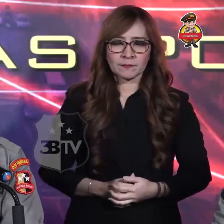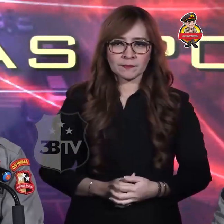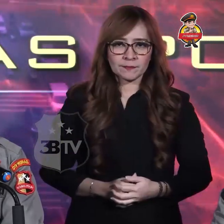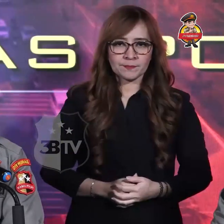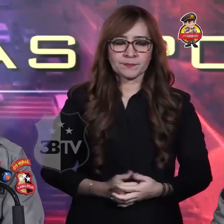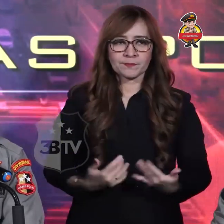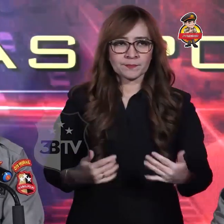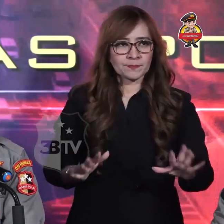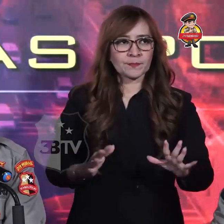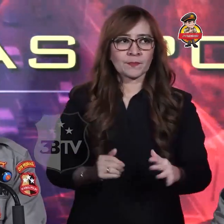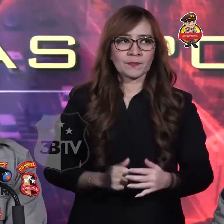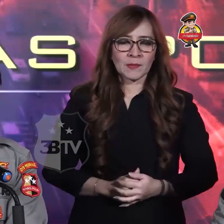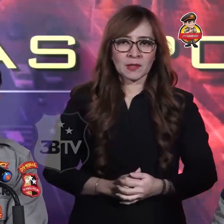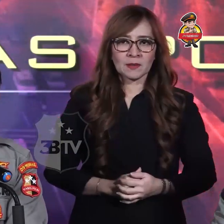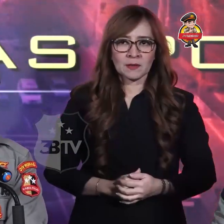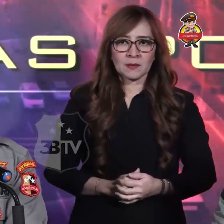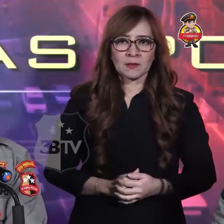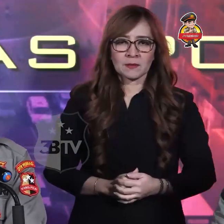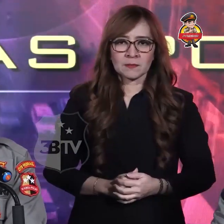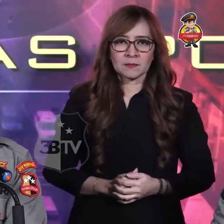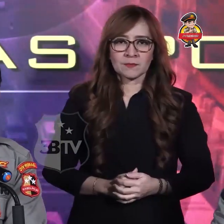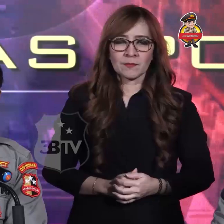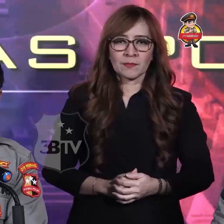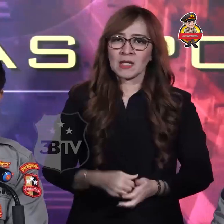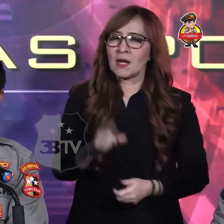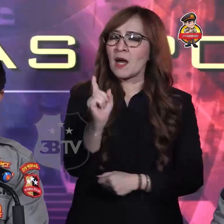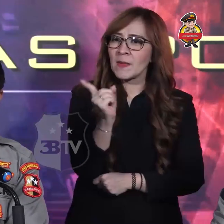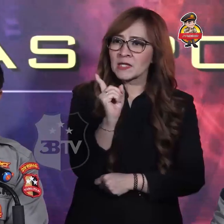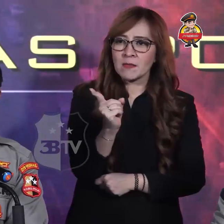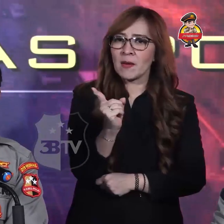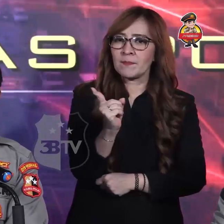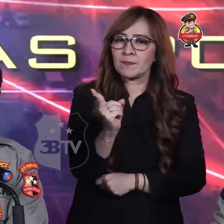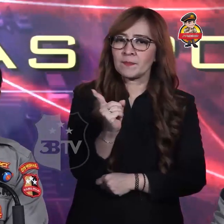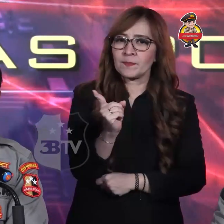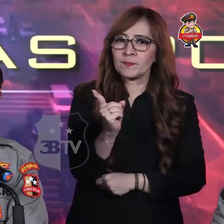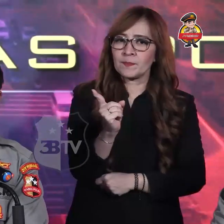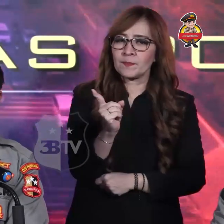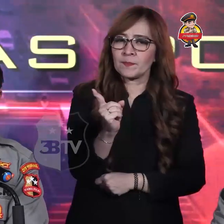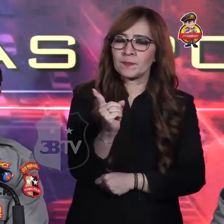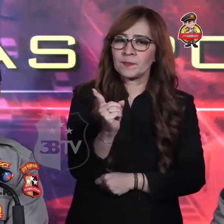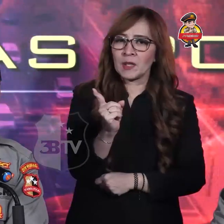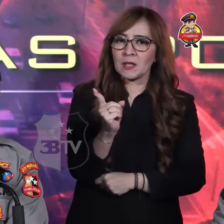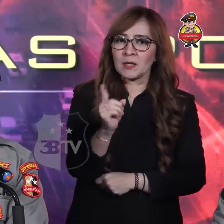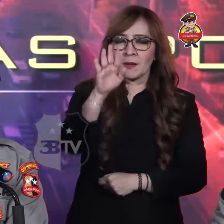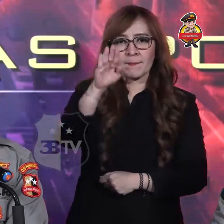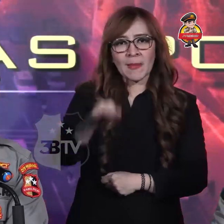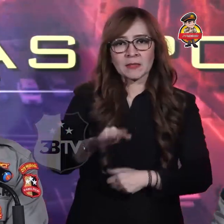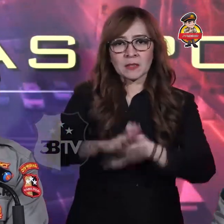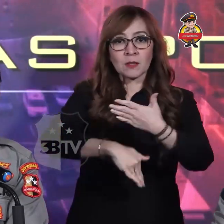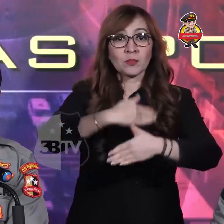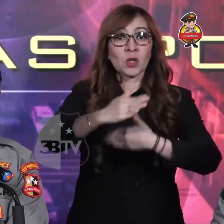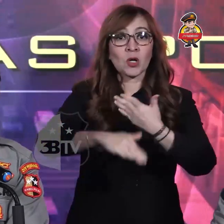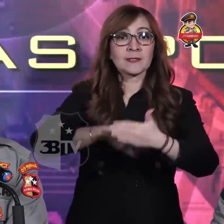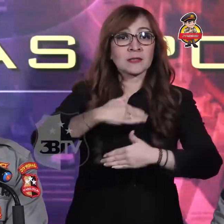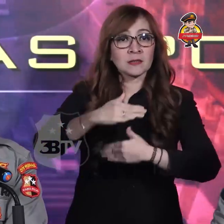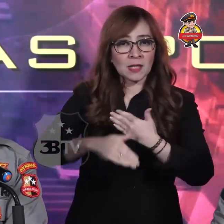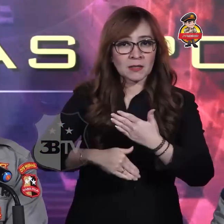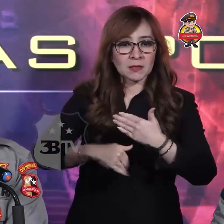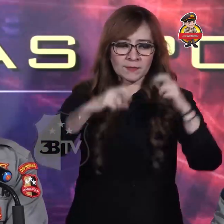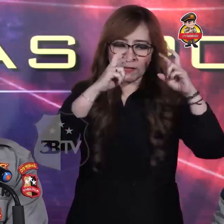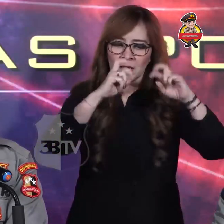Baik, sampai di sini saya sampaikan kenapa, ada yang tanya, kenapa masih dalam proses, ada